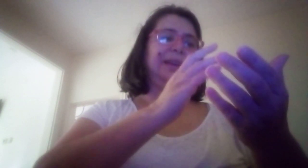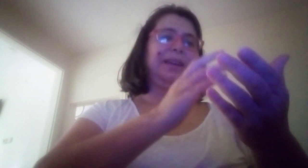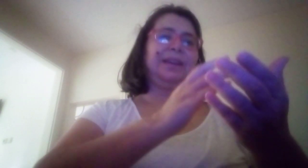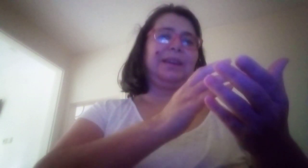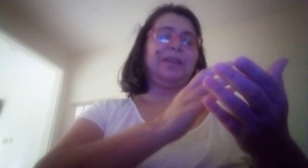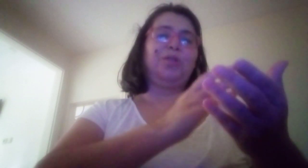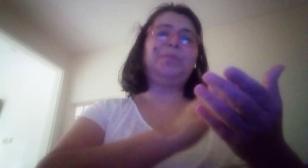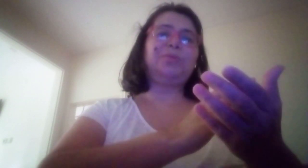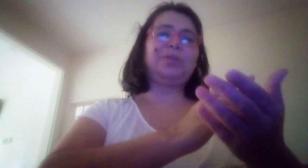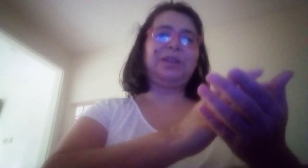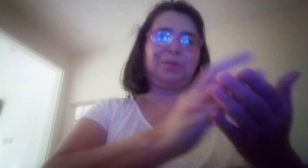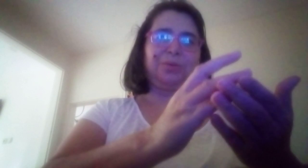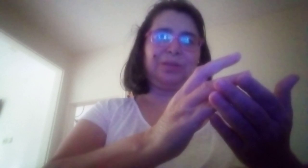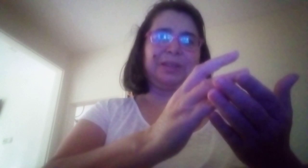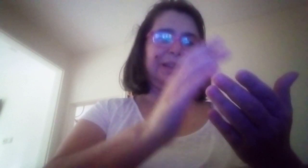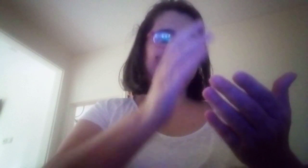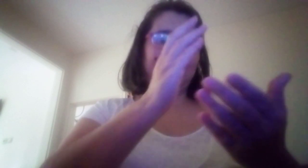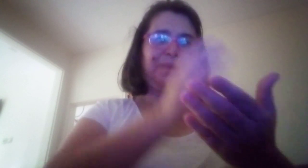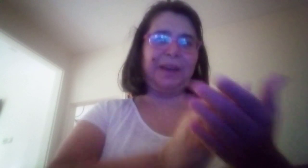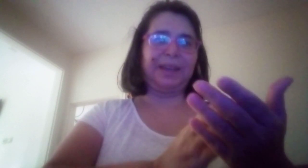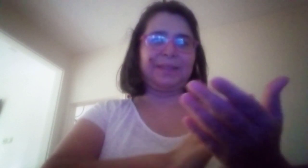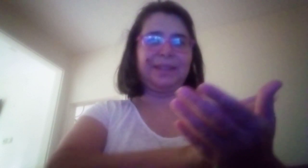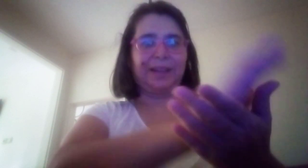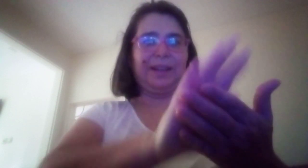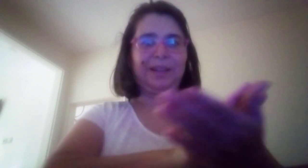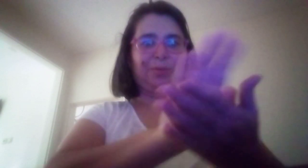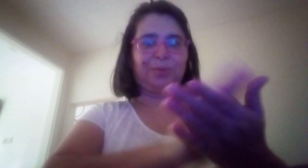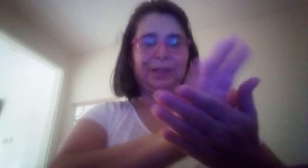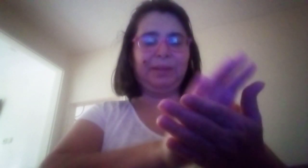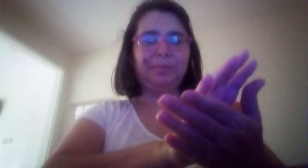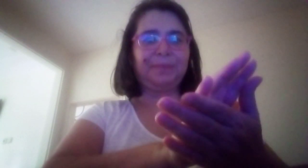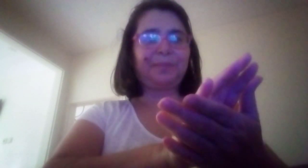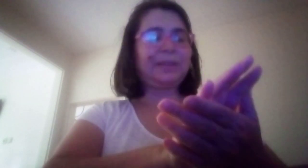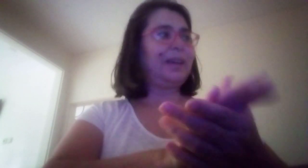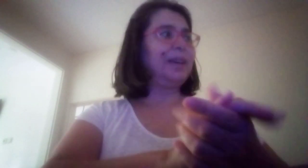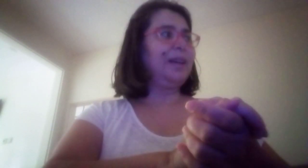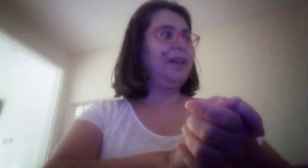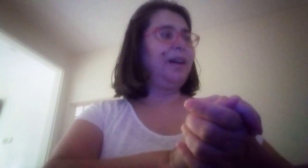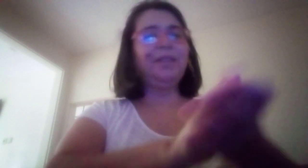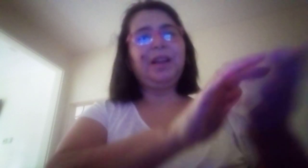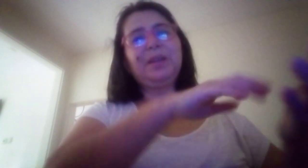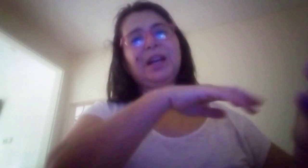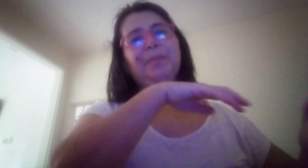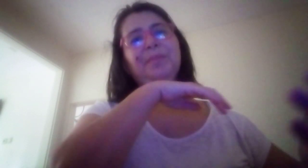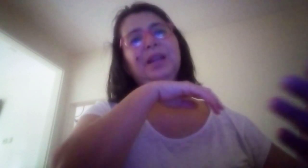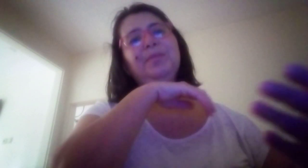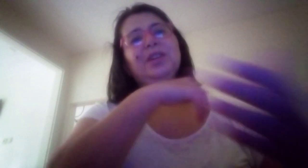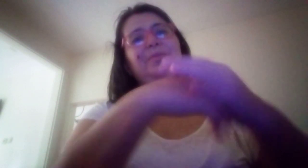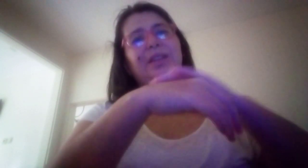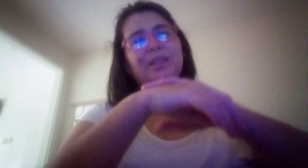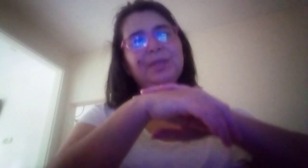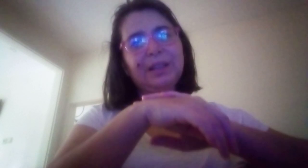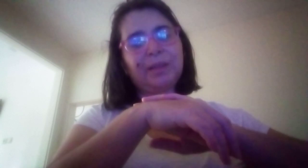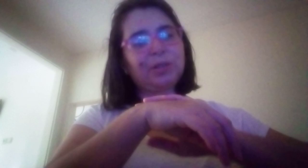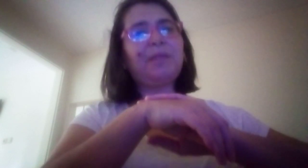öyle bir üzerine sürdü ki ekmeği kesti Sarelle sürdü tamam mı Allah'ım Ya Rabbim benim bir canım çekti mi sana o zaman